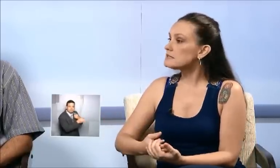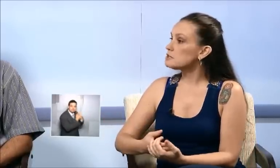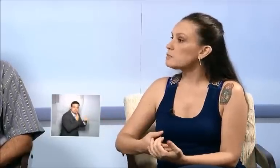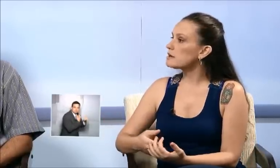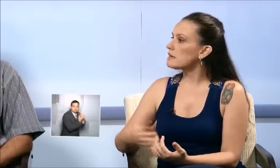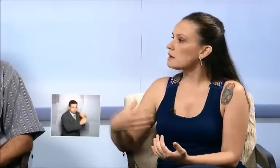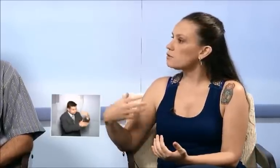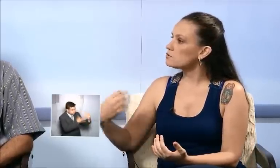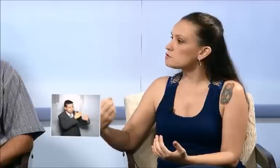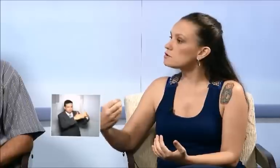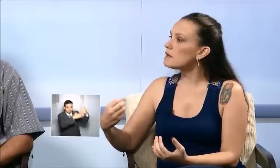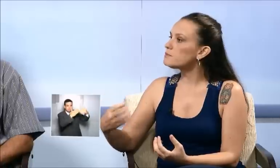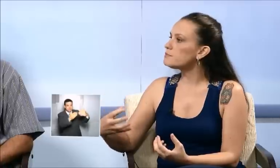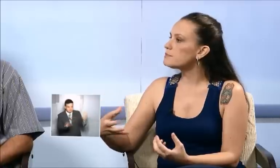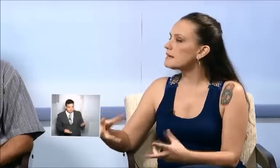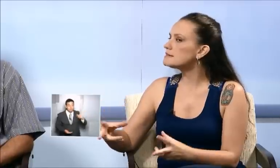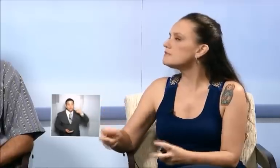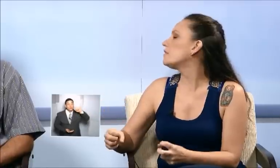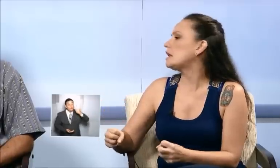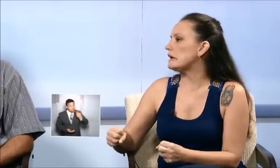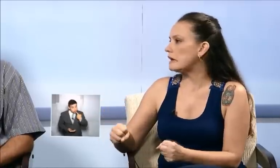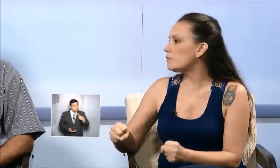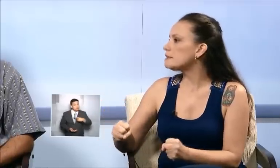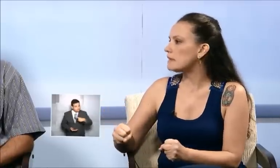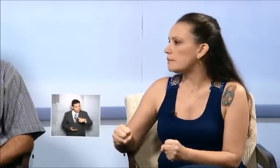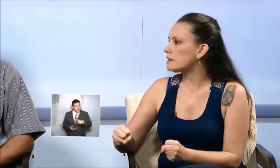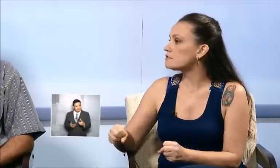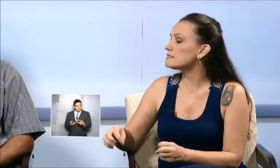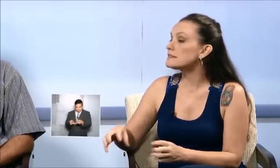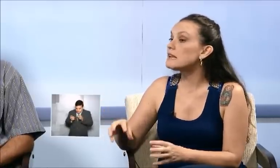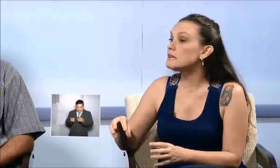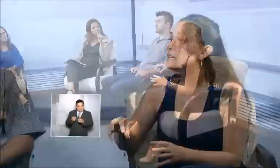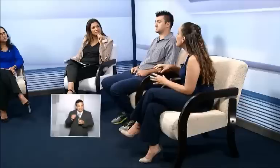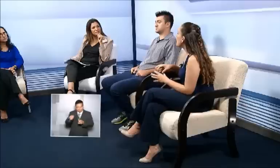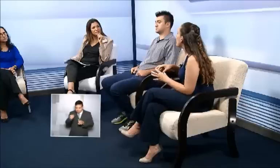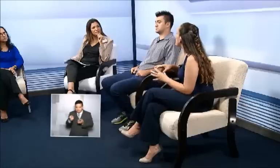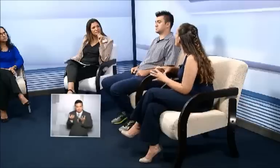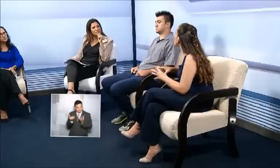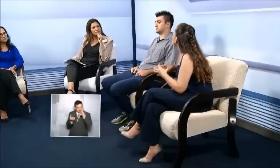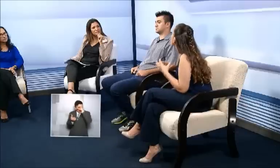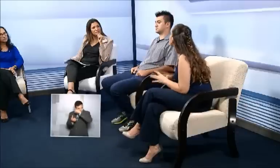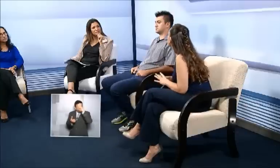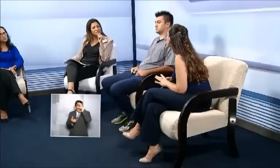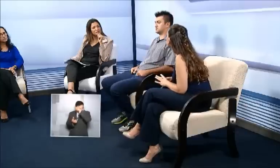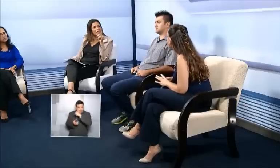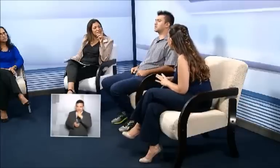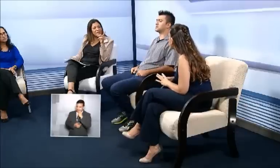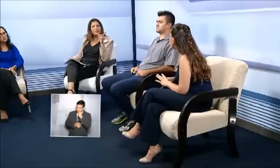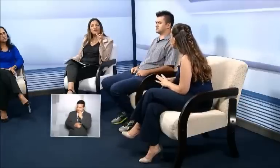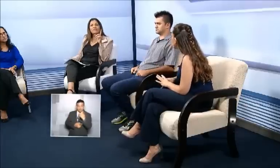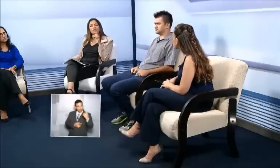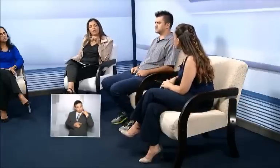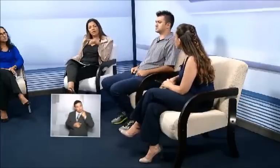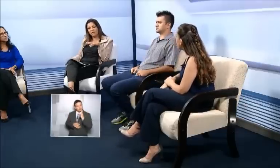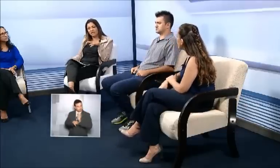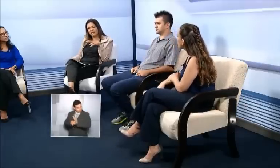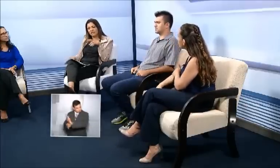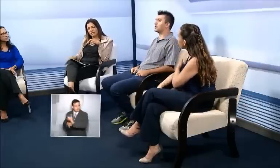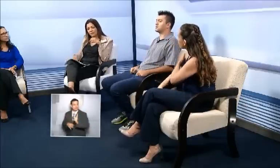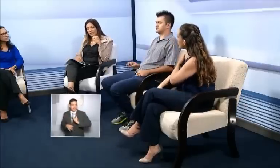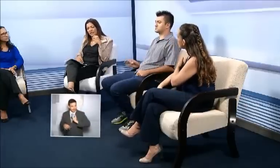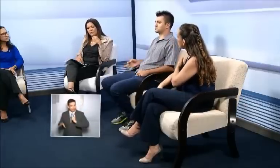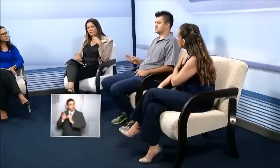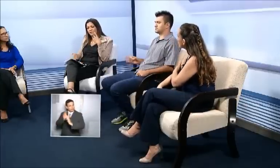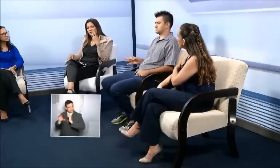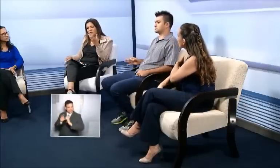muito interessante, porque o surdo, ele tem esse feeling, ele percebe que você está ali para aprender e que você quer se comunicar. Não, e deve ter algo interessante